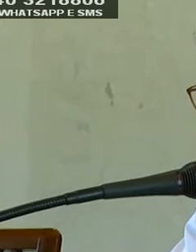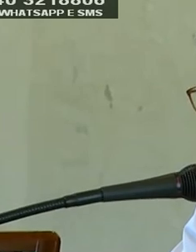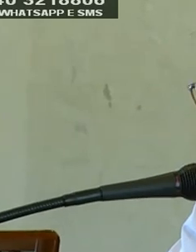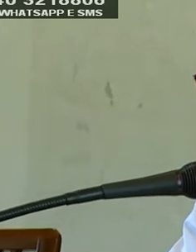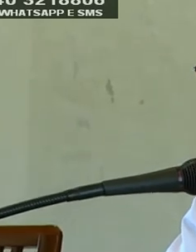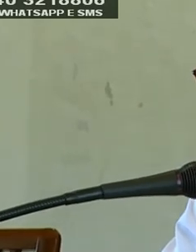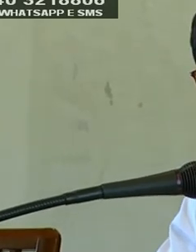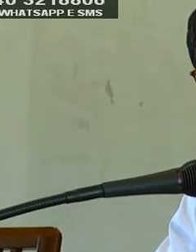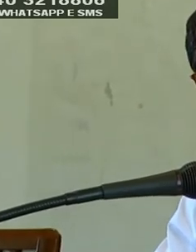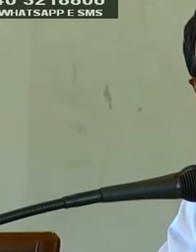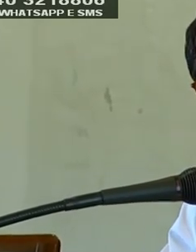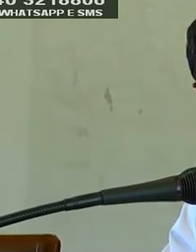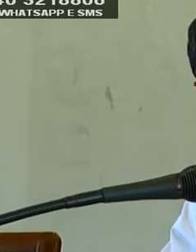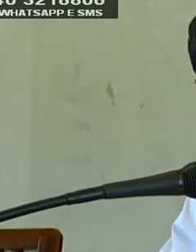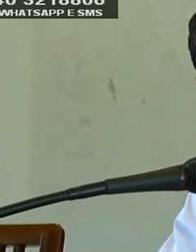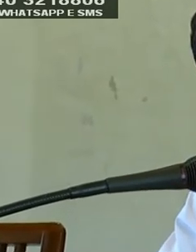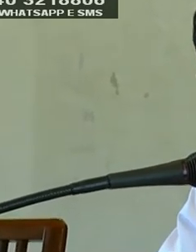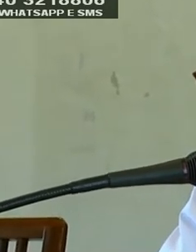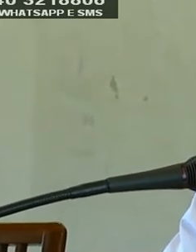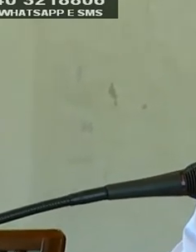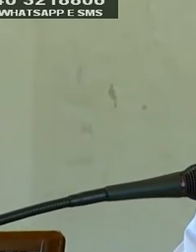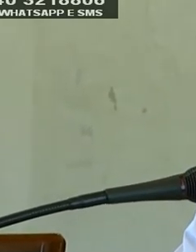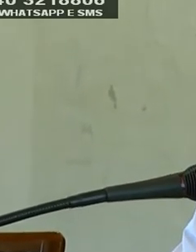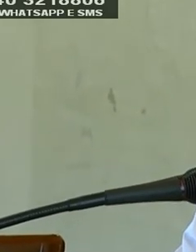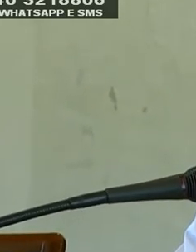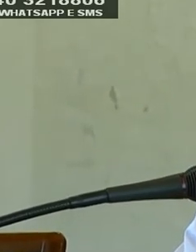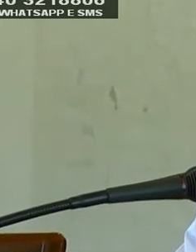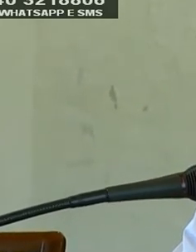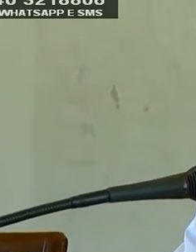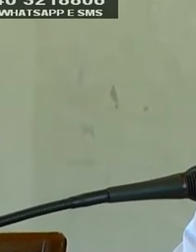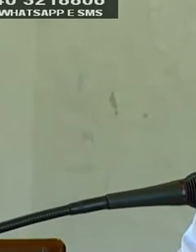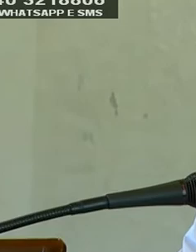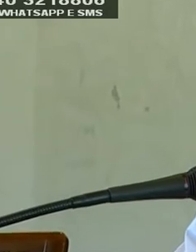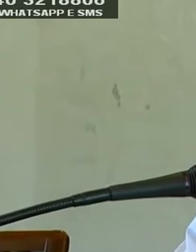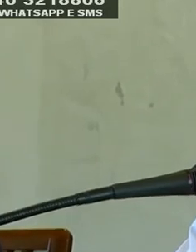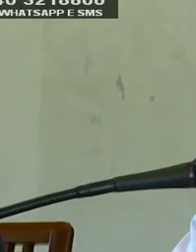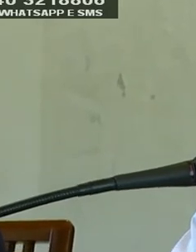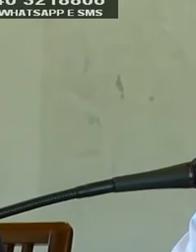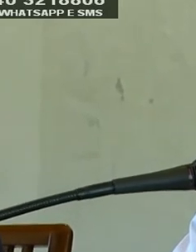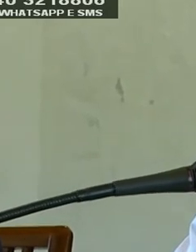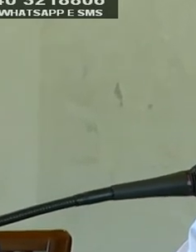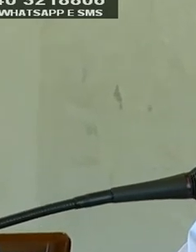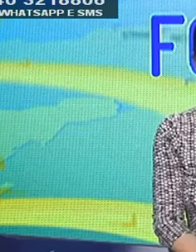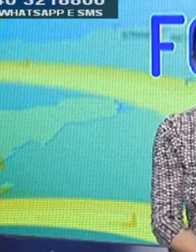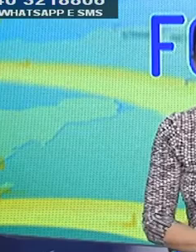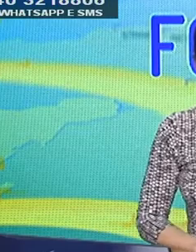la reintroduzione del servizio militare e del servizio civile sarà assolutamente necessaria.